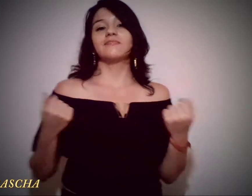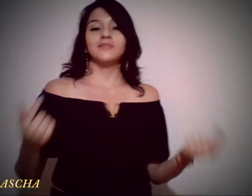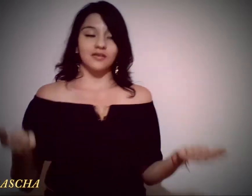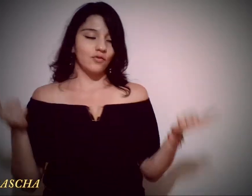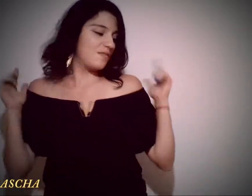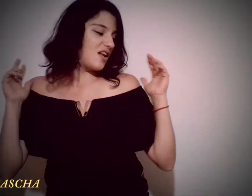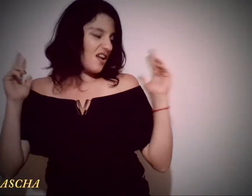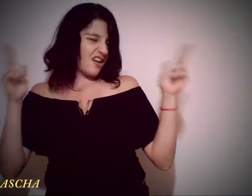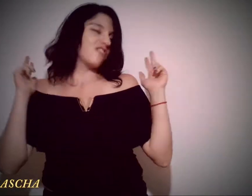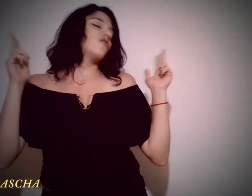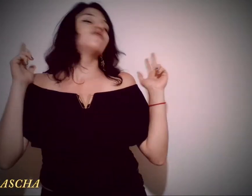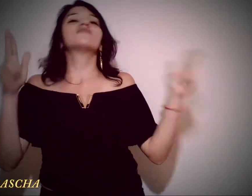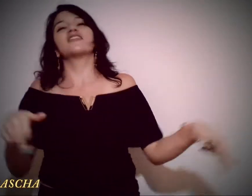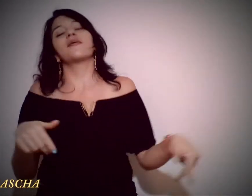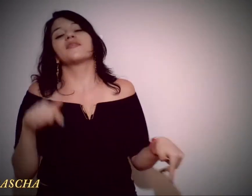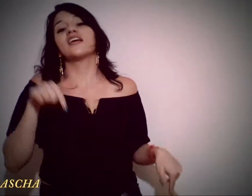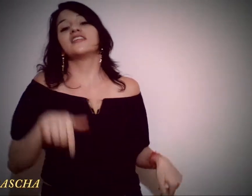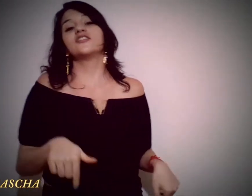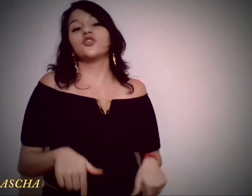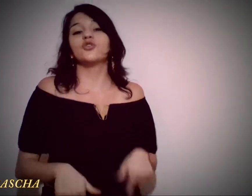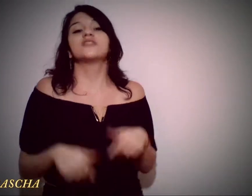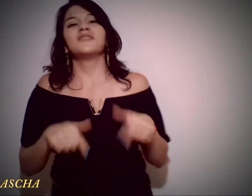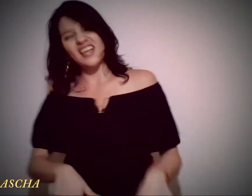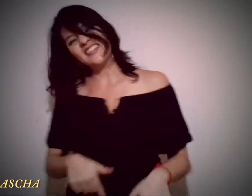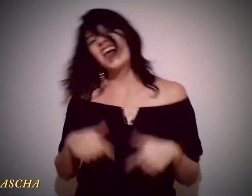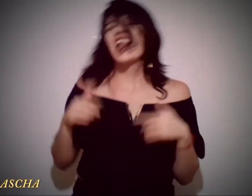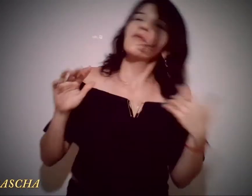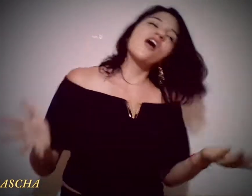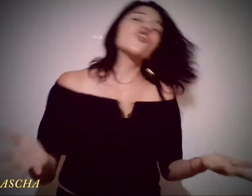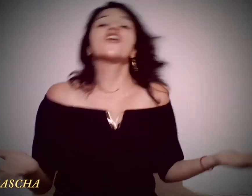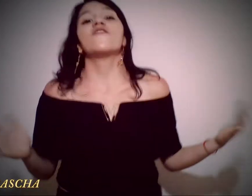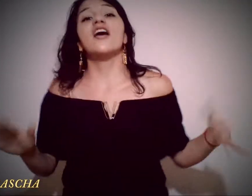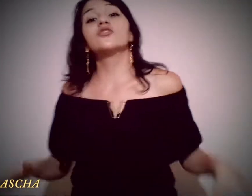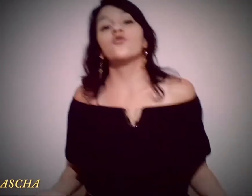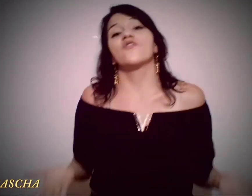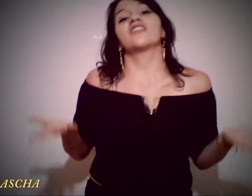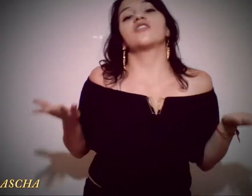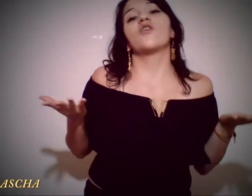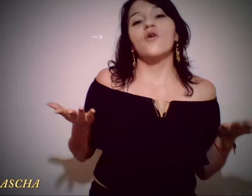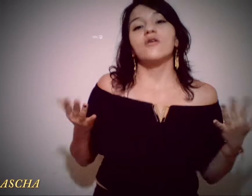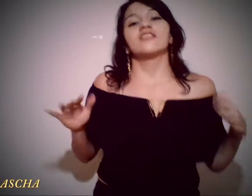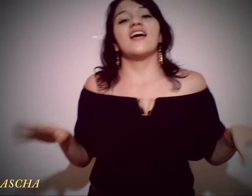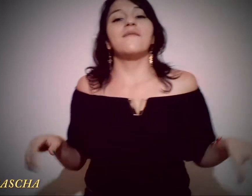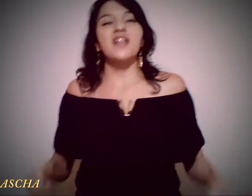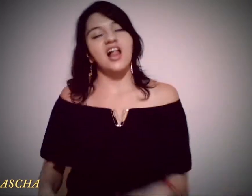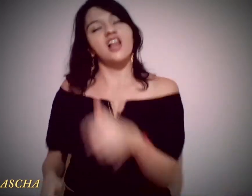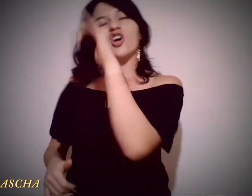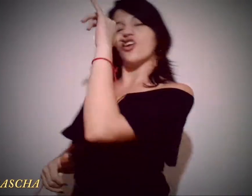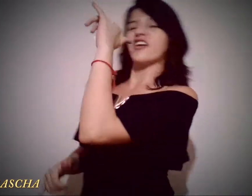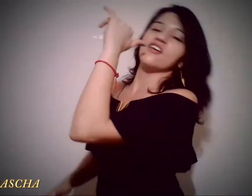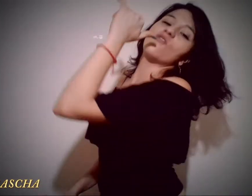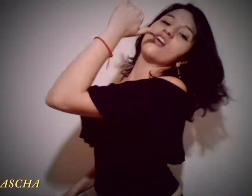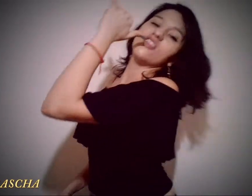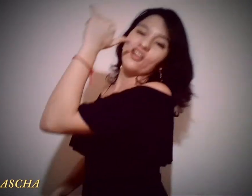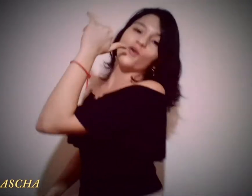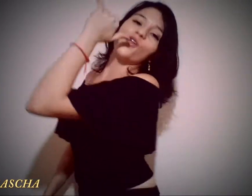Súbeme la radio, que esta es mi canción, siente el bajo que va subiendo Tráeme el alcohol, que quita el dolor,